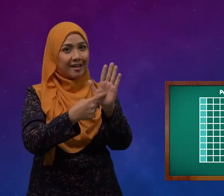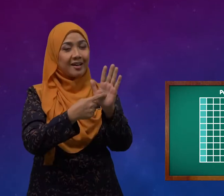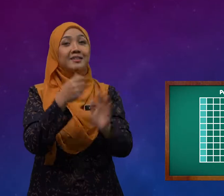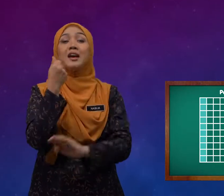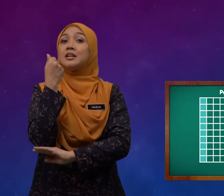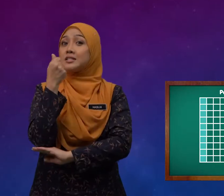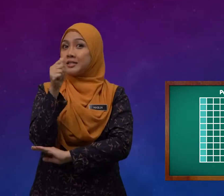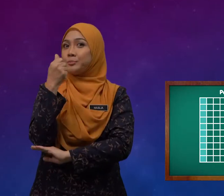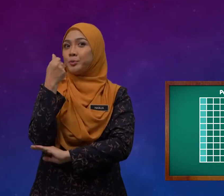menunjukkan